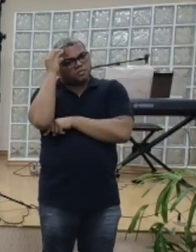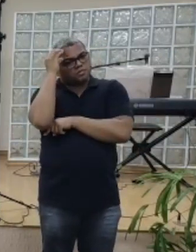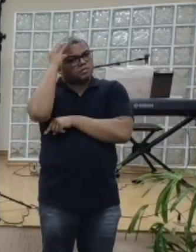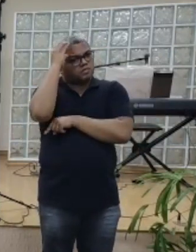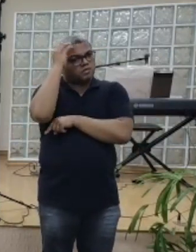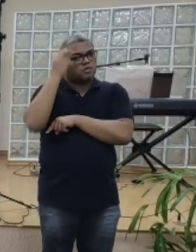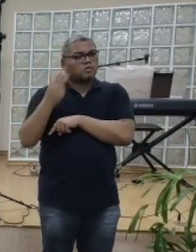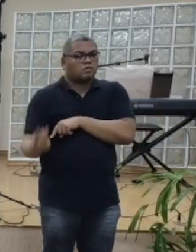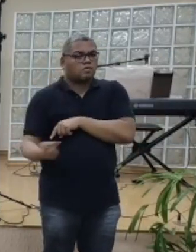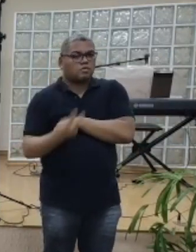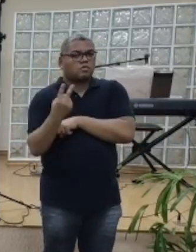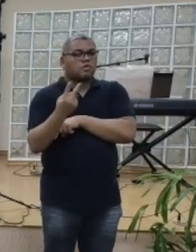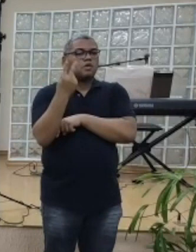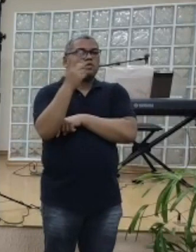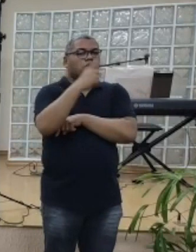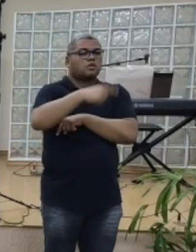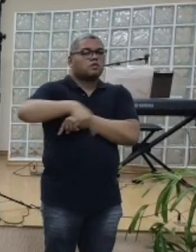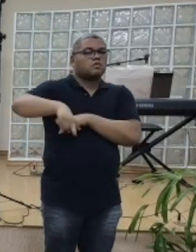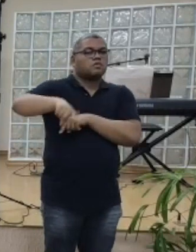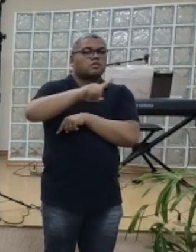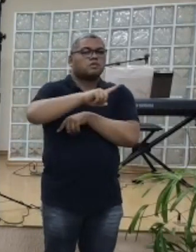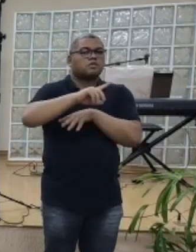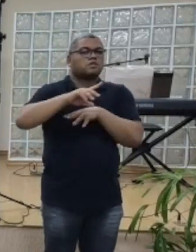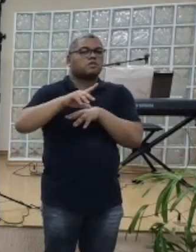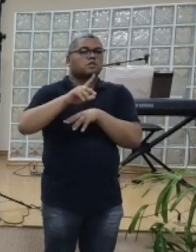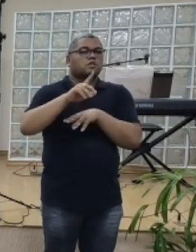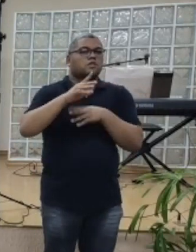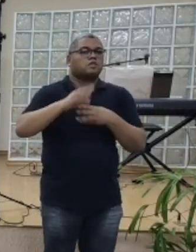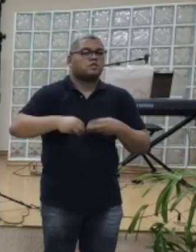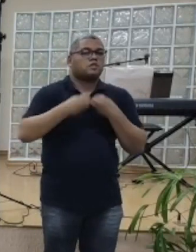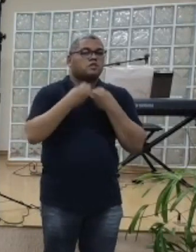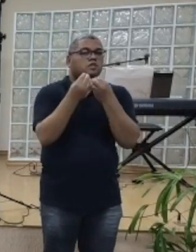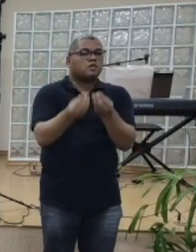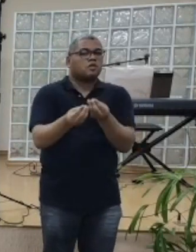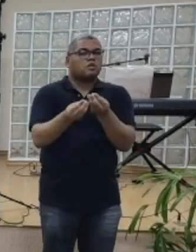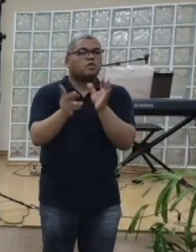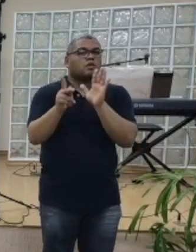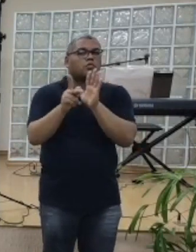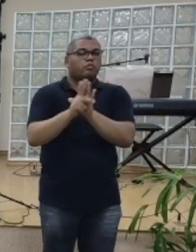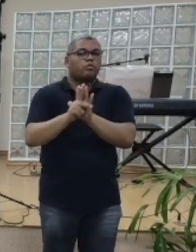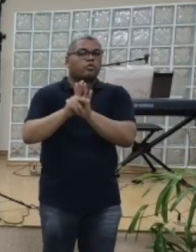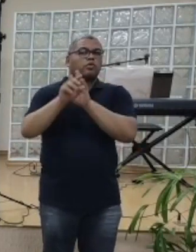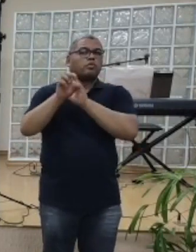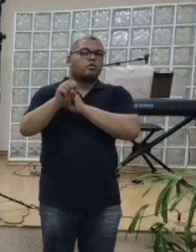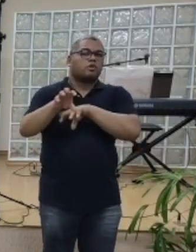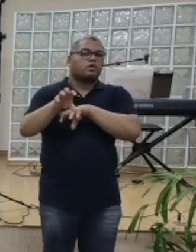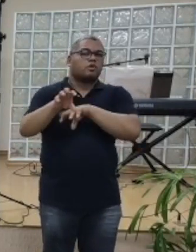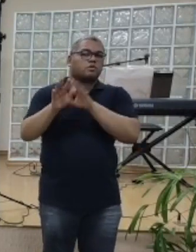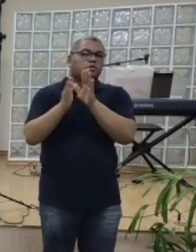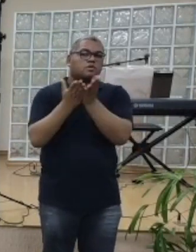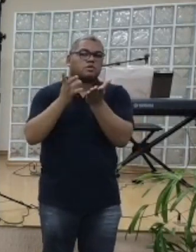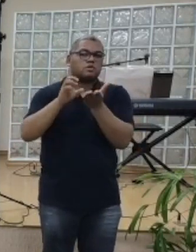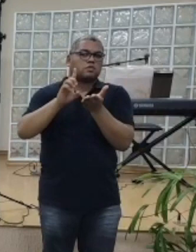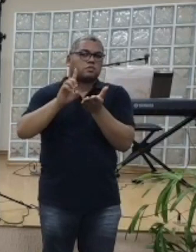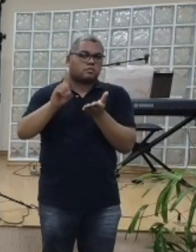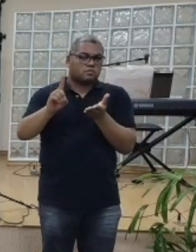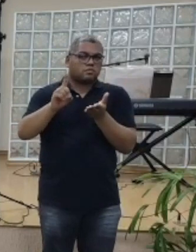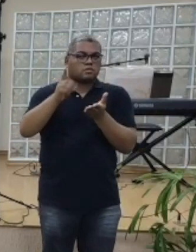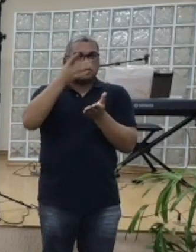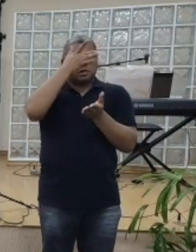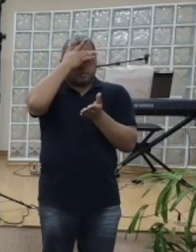dão ao ensino bíblico. Aqueles que ensinam e aqueles que são chamados para